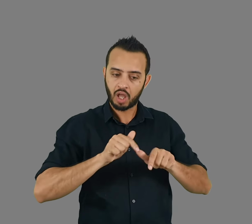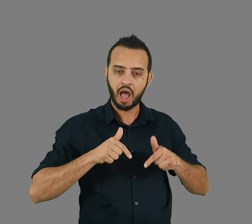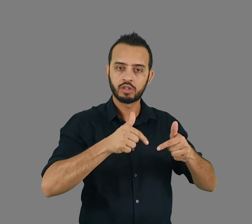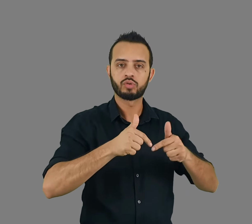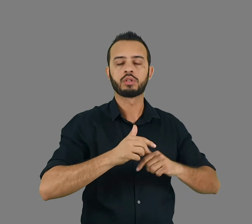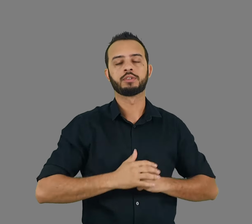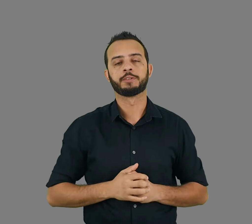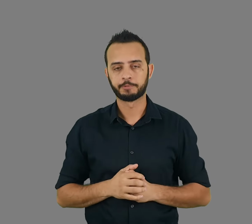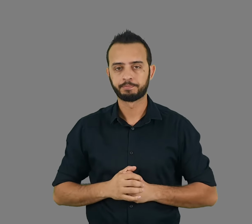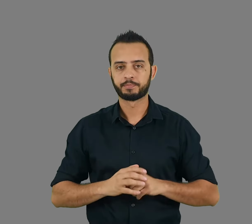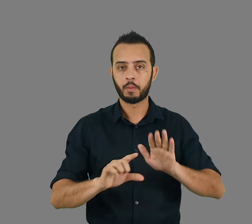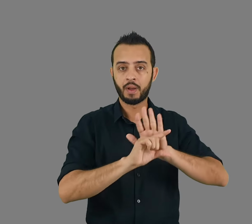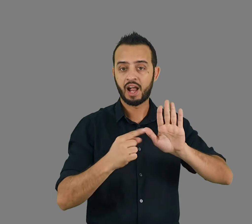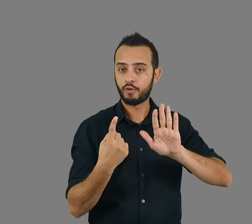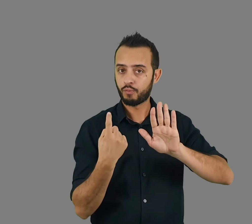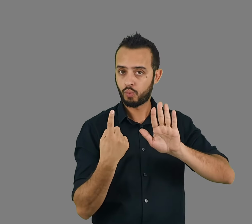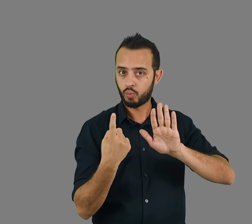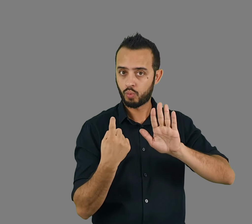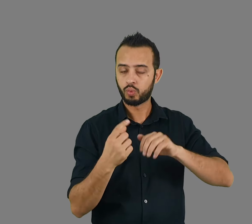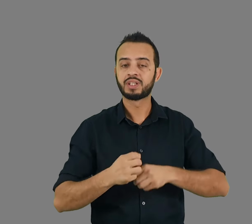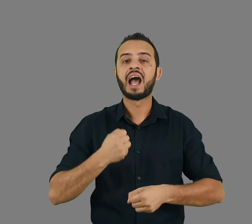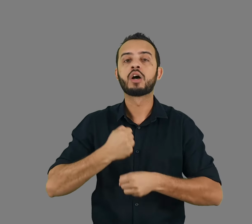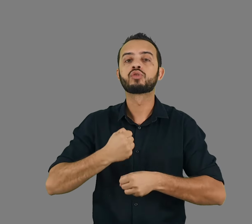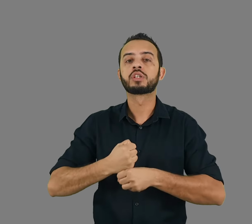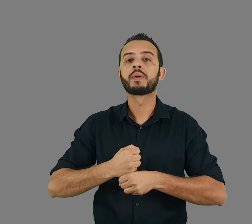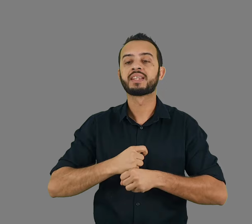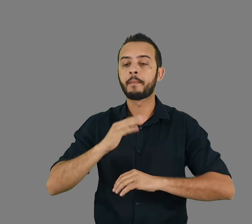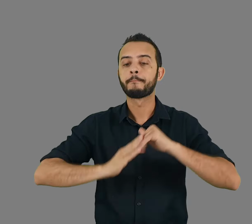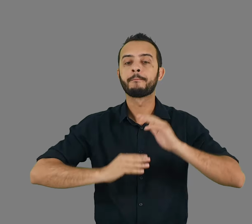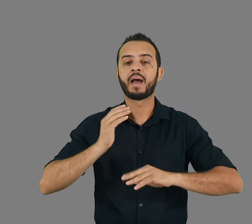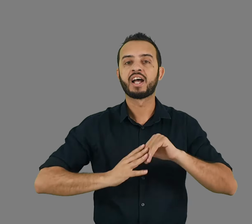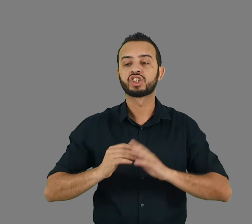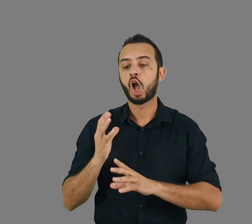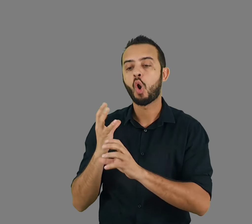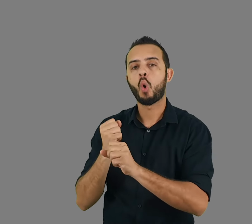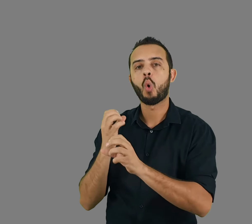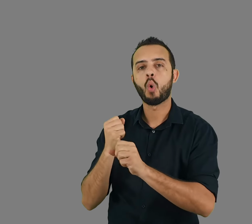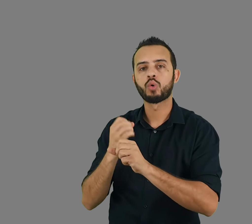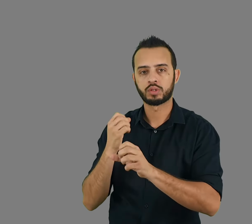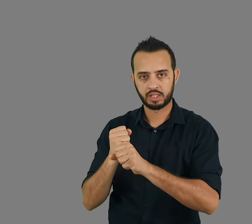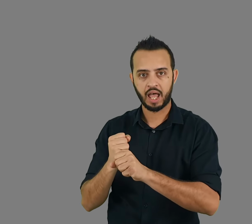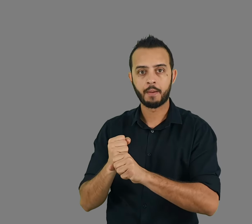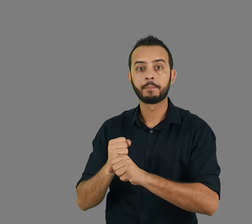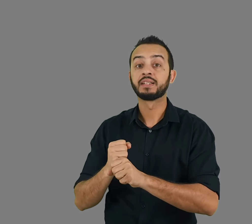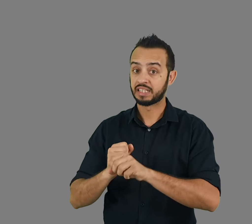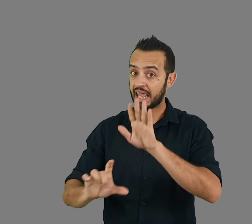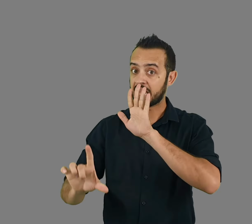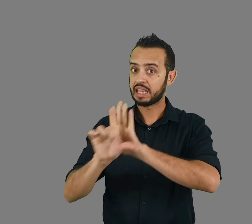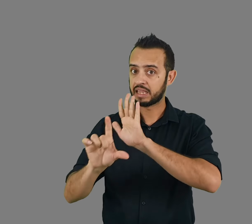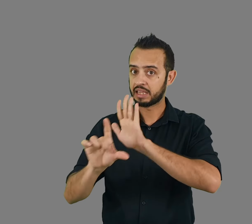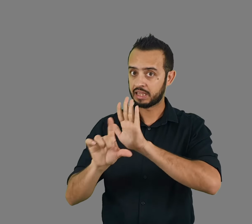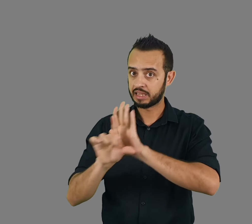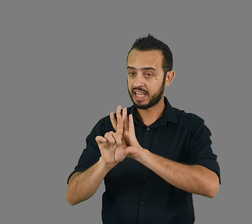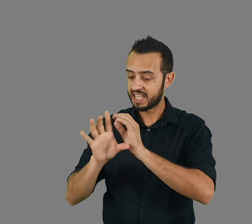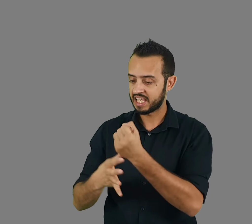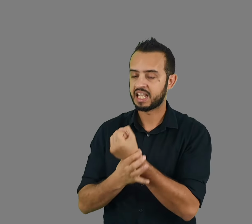único. A SUCAMP adotará as práticas contábeis versadas em legislação que garantam a